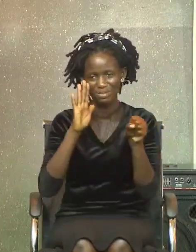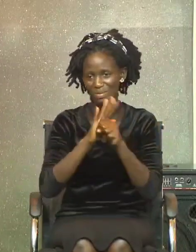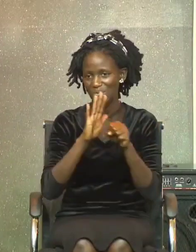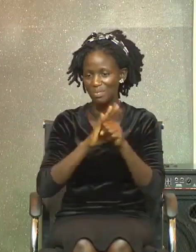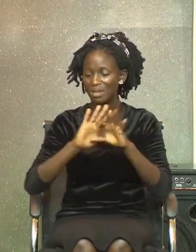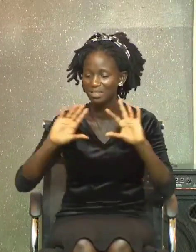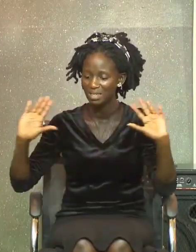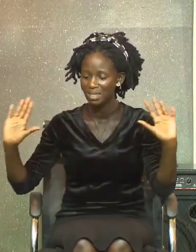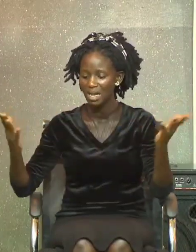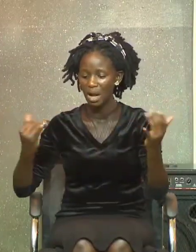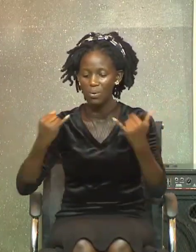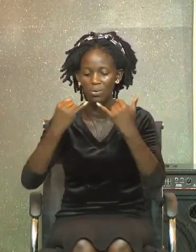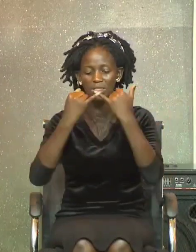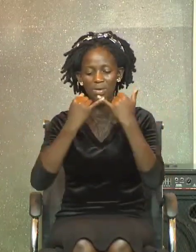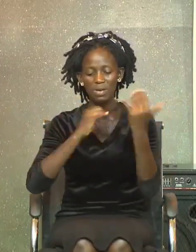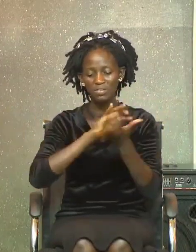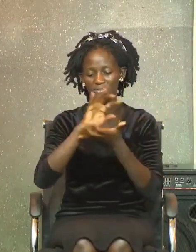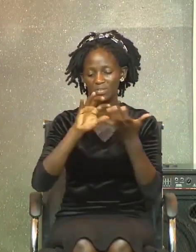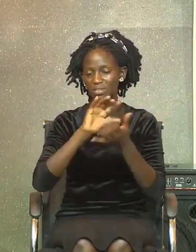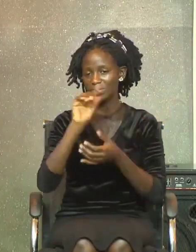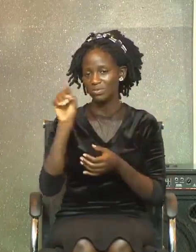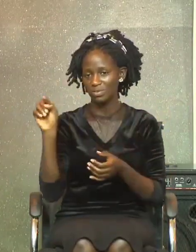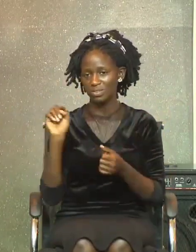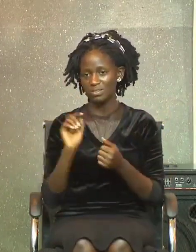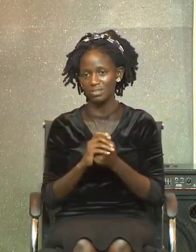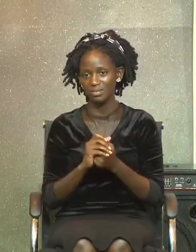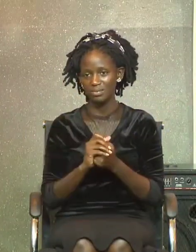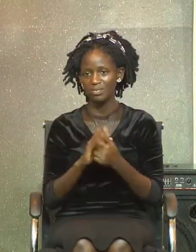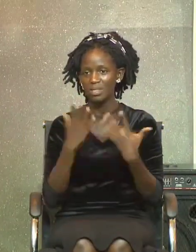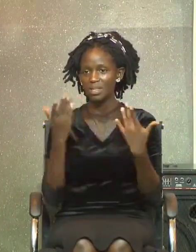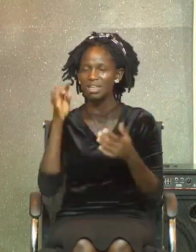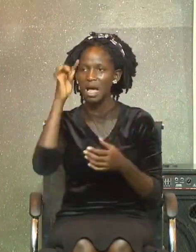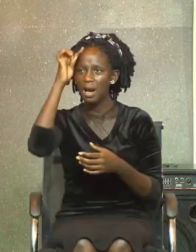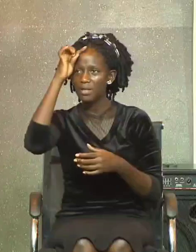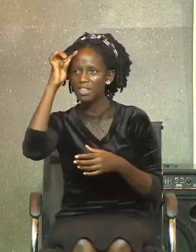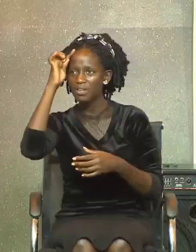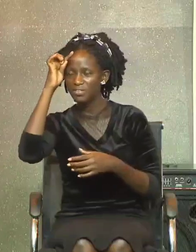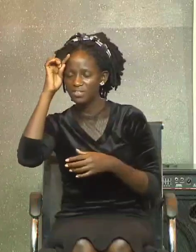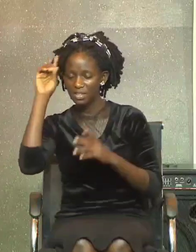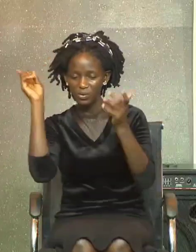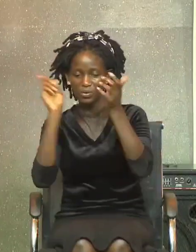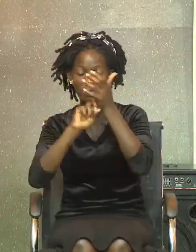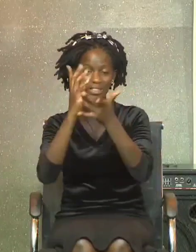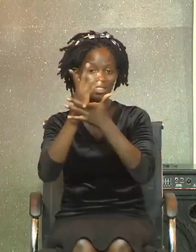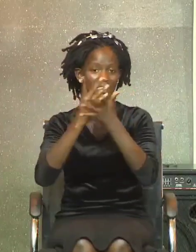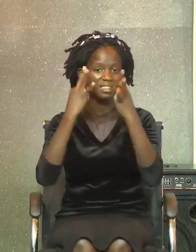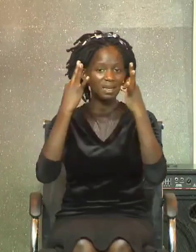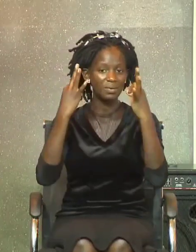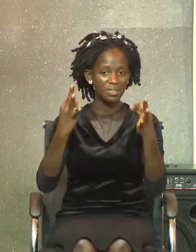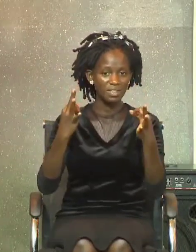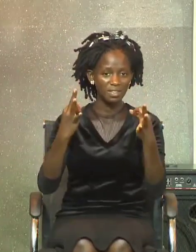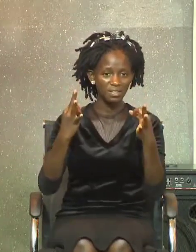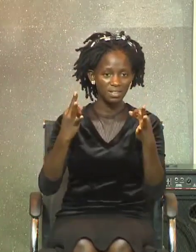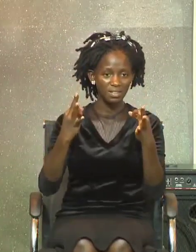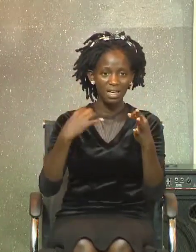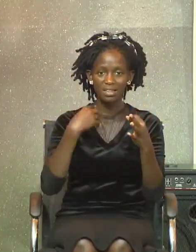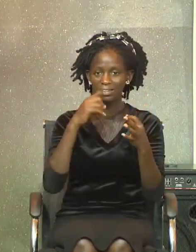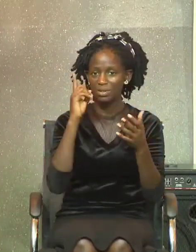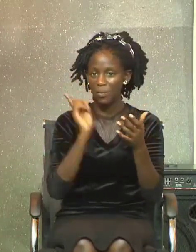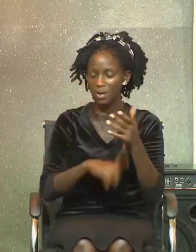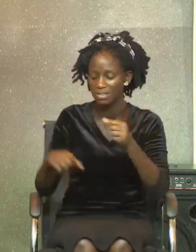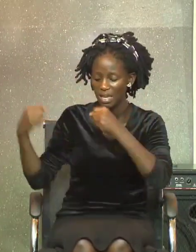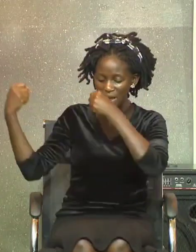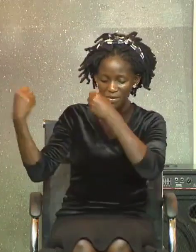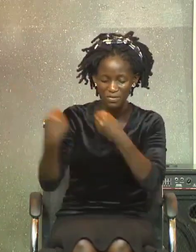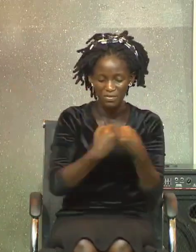engeri gye yali ansoomoozezaamu obwongo ne bujjirwa ekigamba nti okulwa